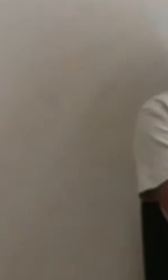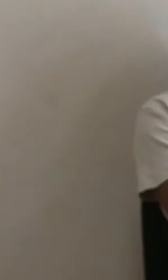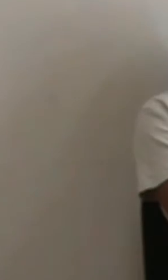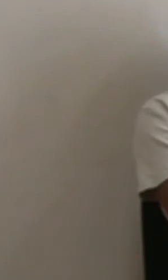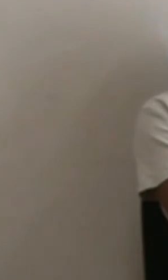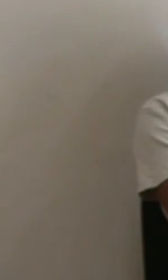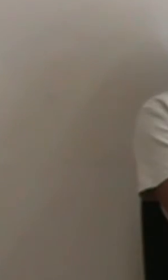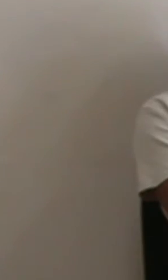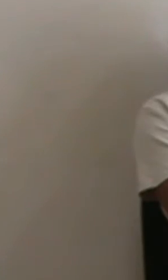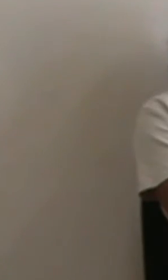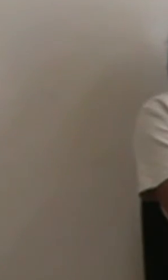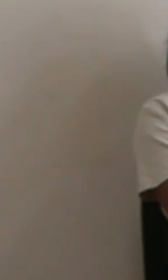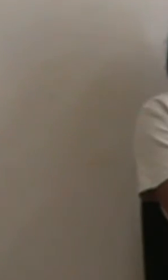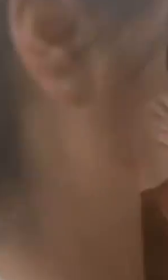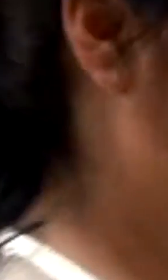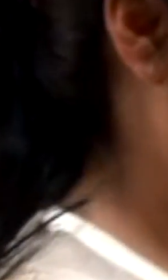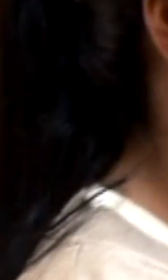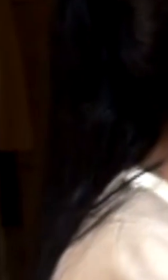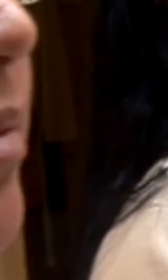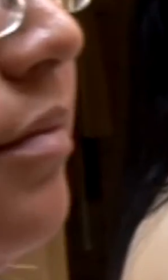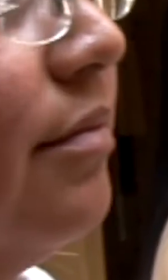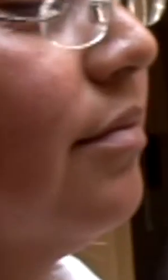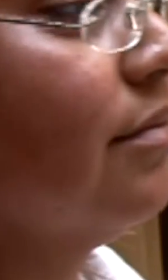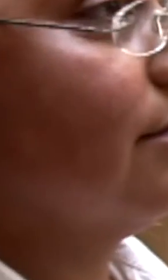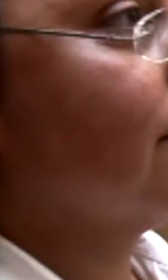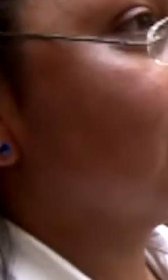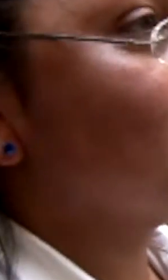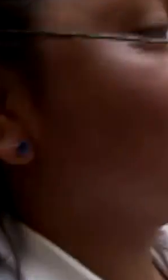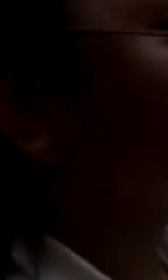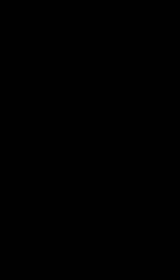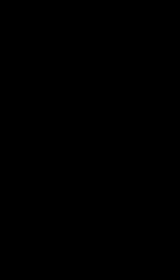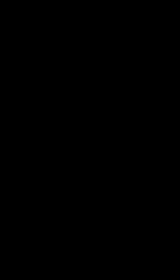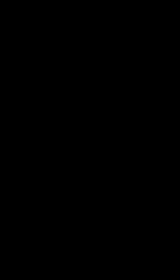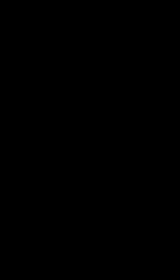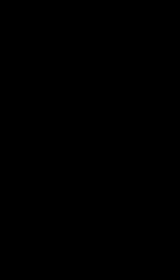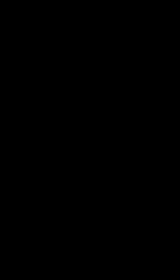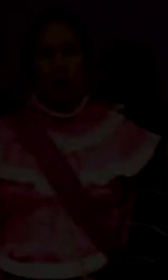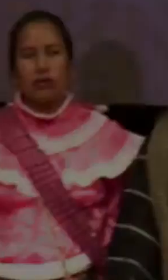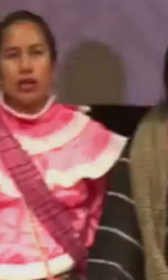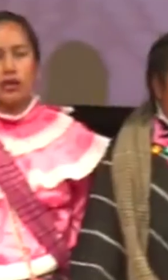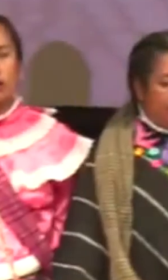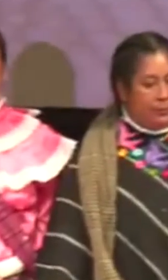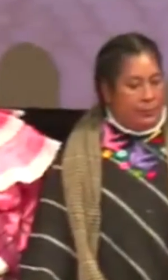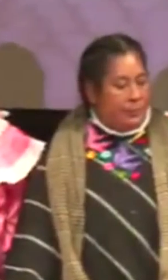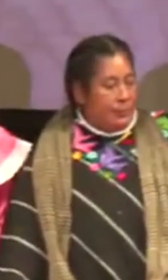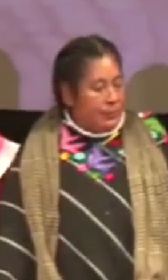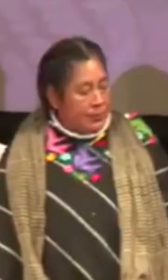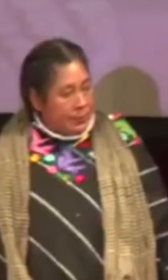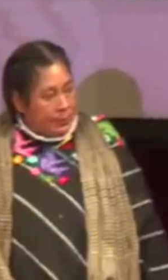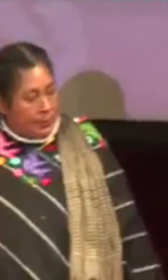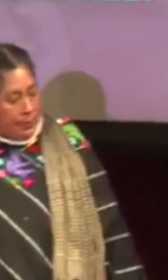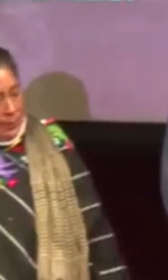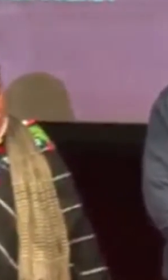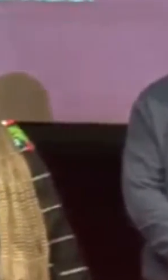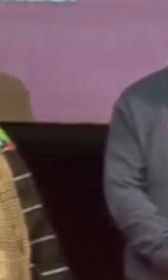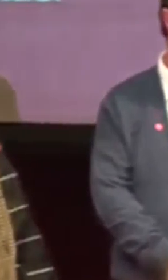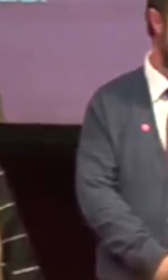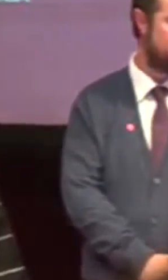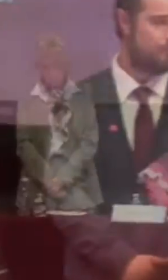y enfrentaron un proceso de 11 años donde lucharon por su dignidad. El 21 de febrero de